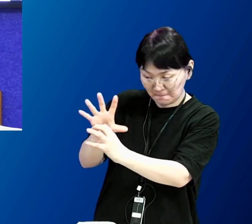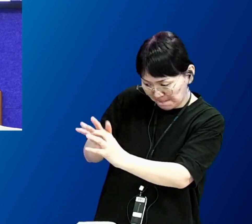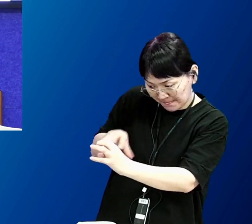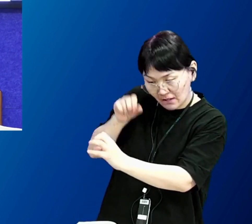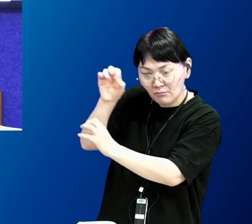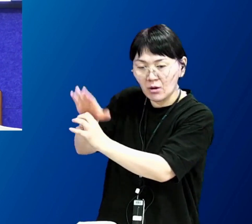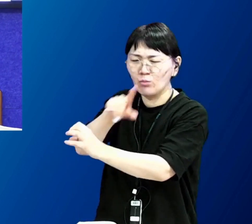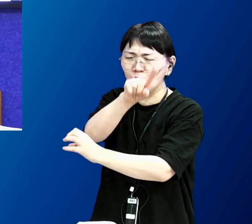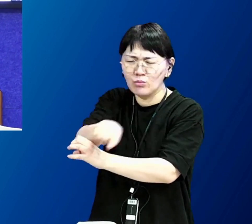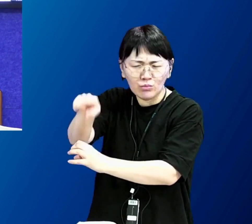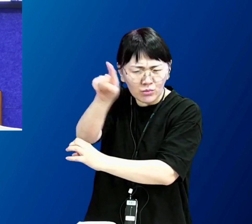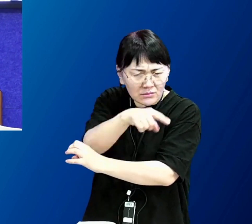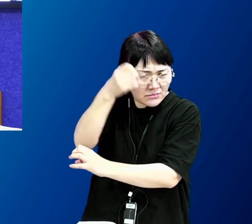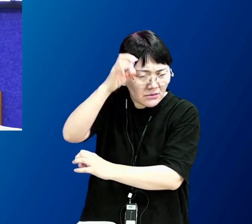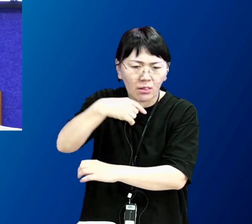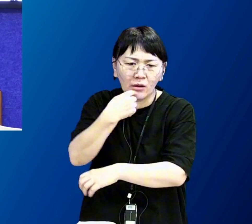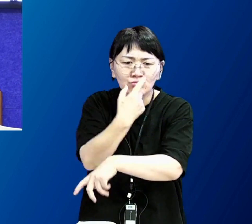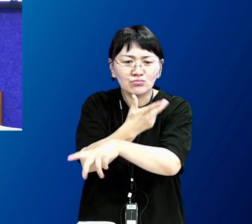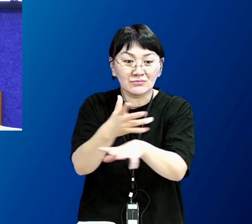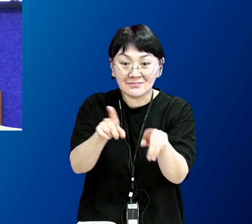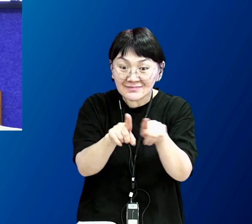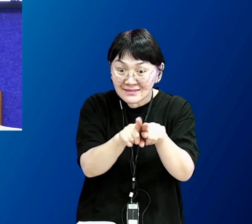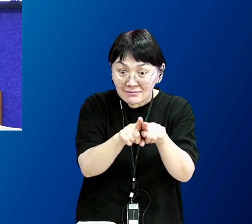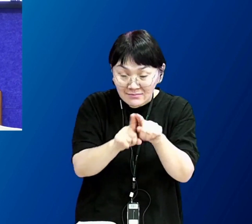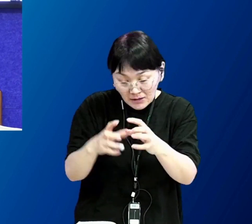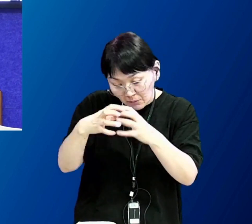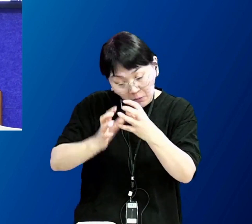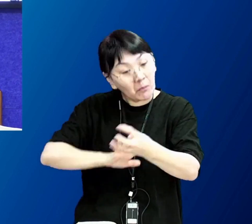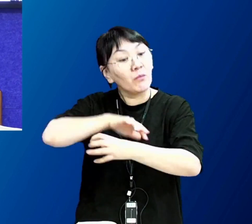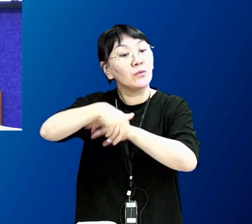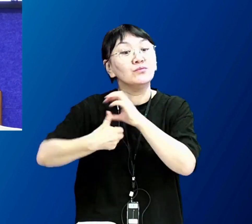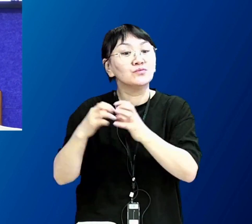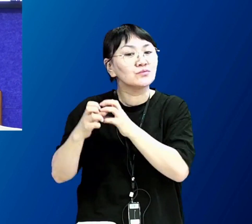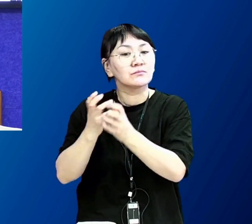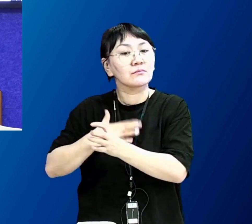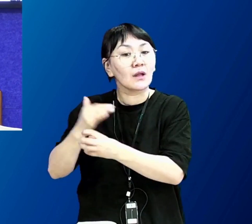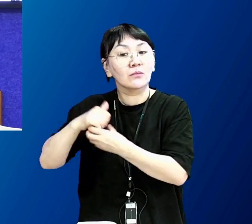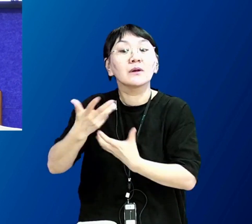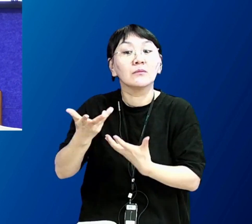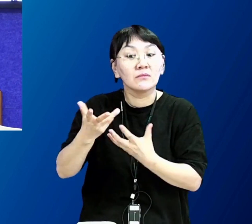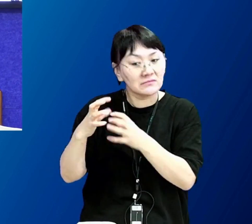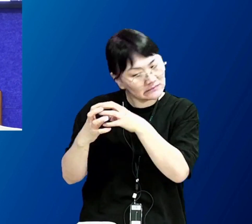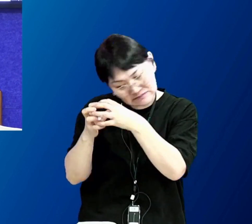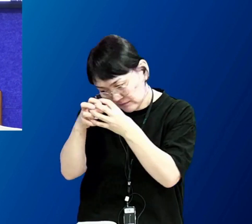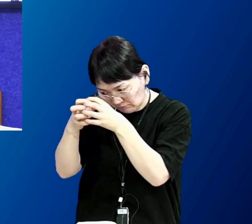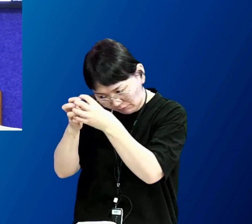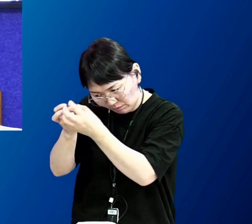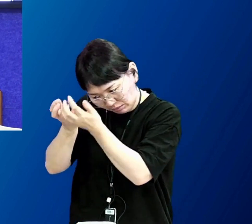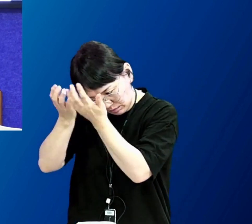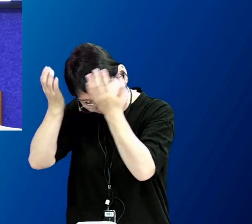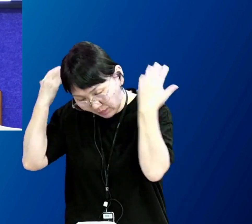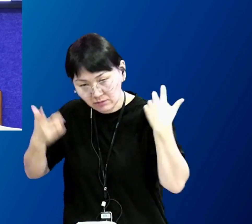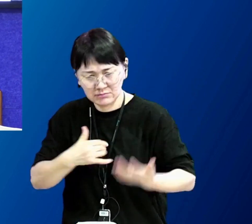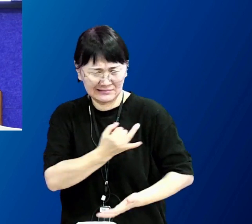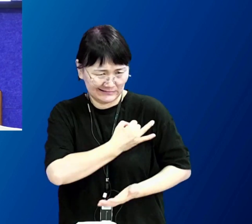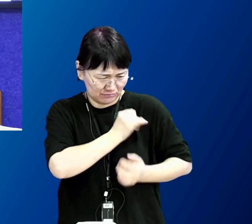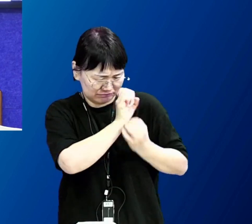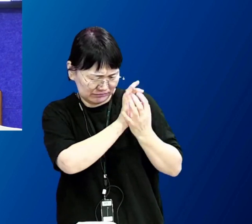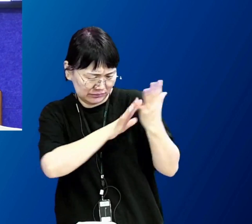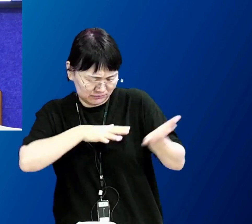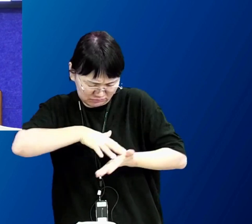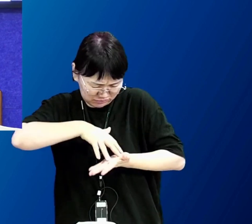зү. Энэ ертөнцийн хайр гэдэг зүйл орж ирвэл яах вэ? Бид бүхний итгэлийн амьдрал үнэхээр сүрж эхэлдэг